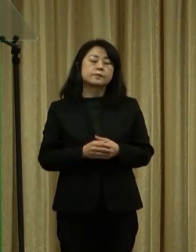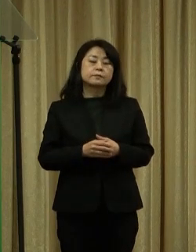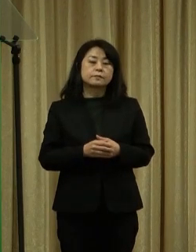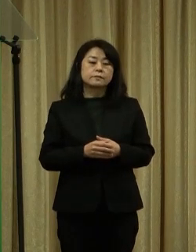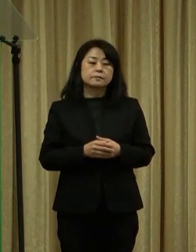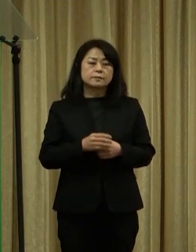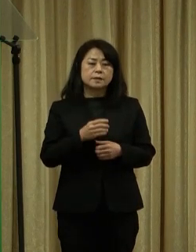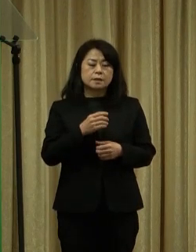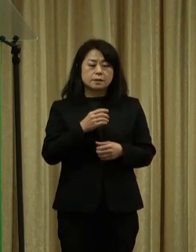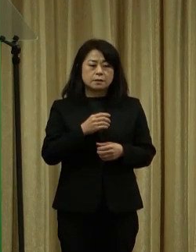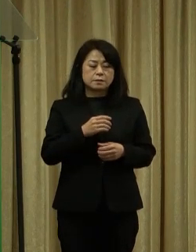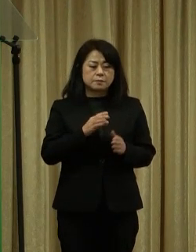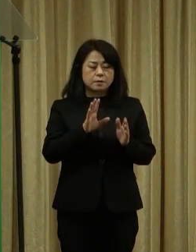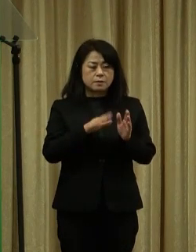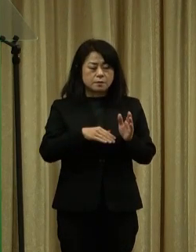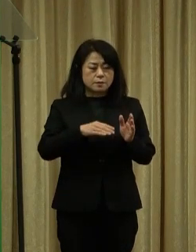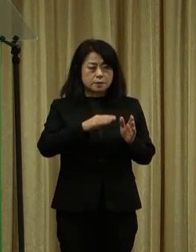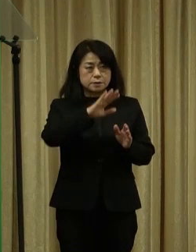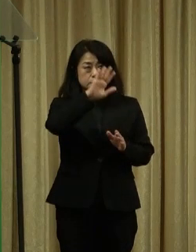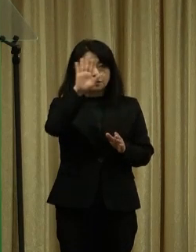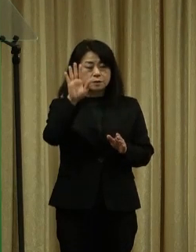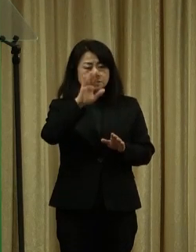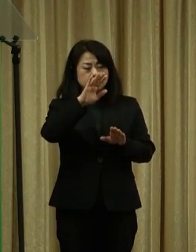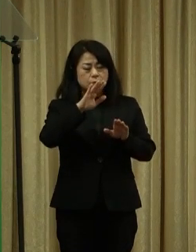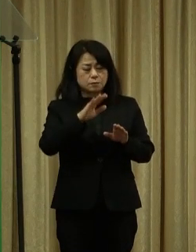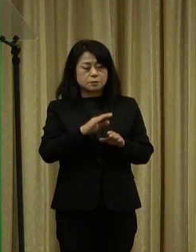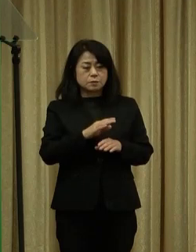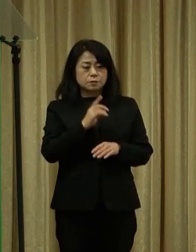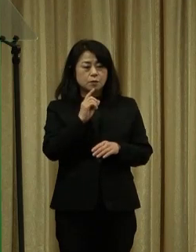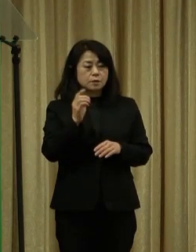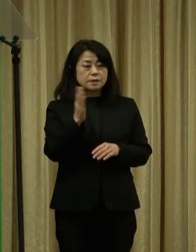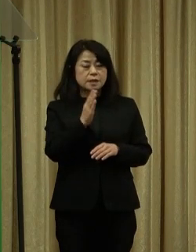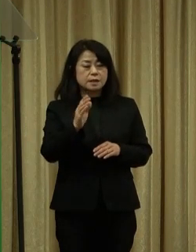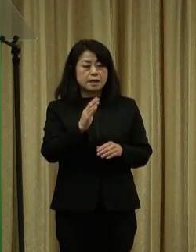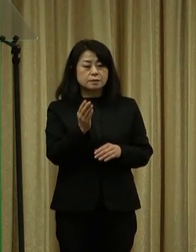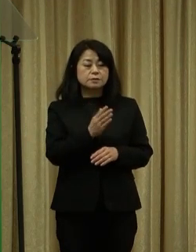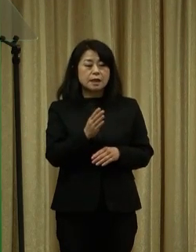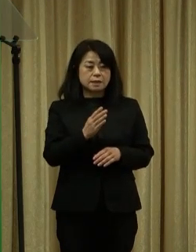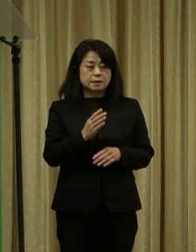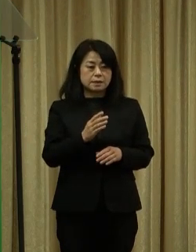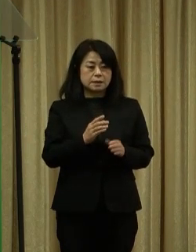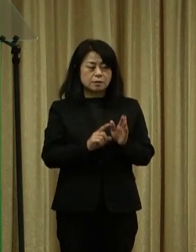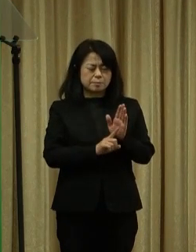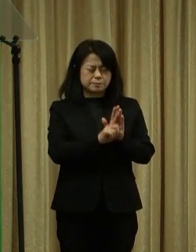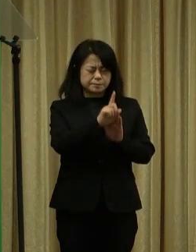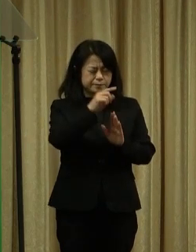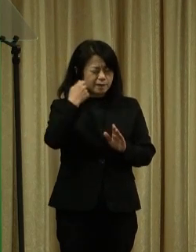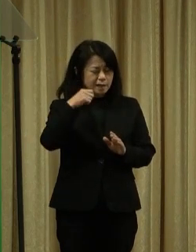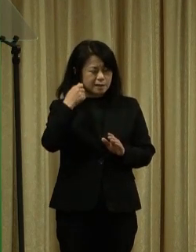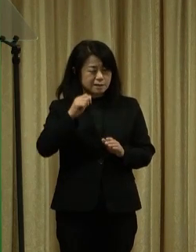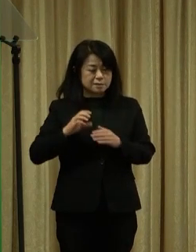に、高温の夏が、続くようになりました。また、